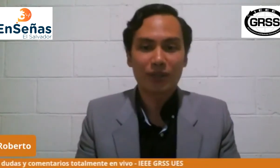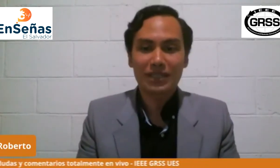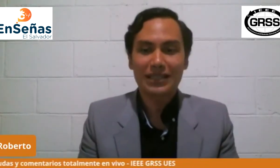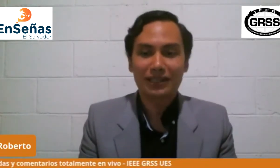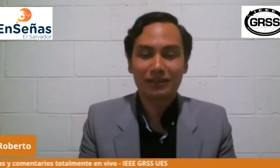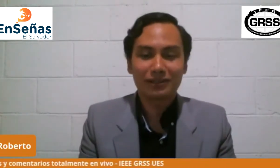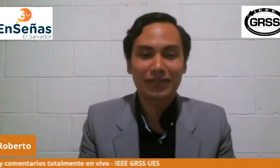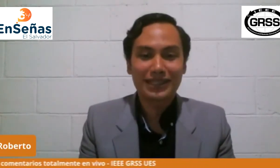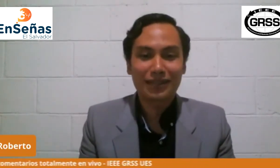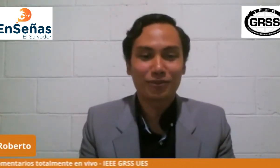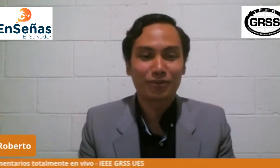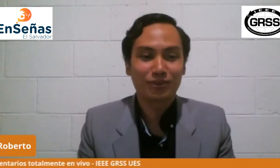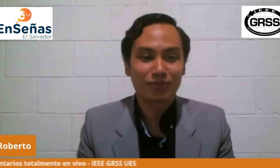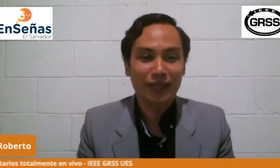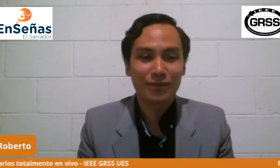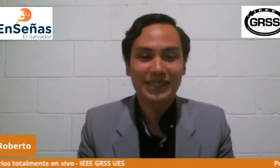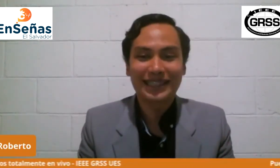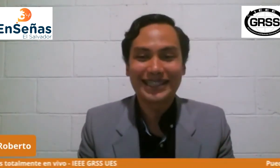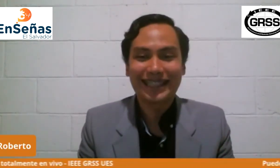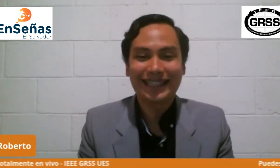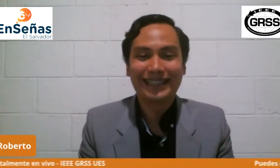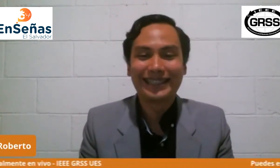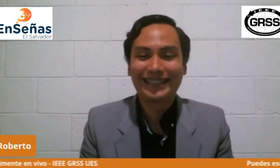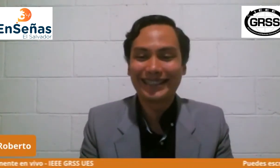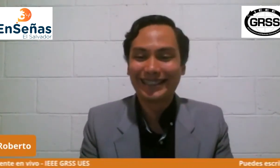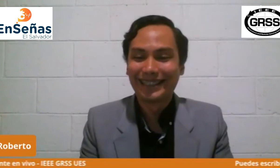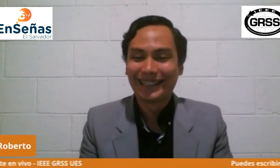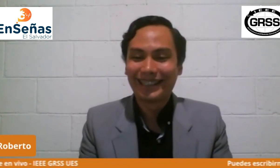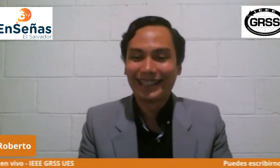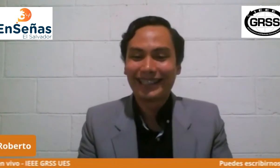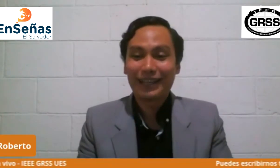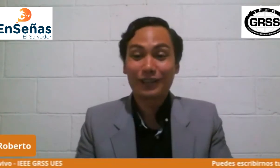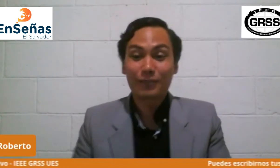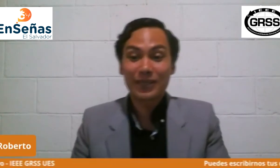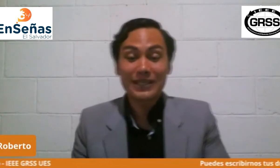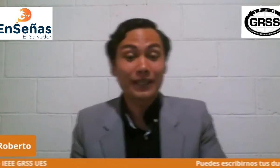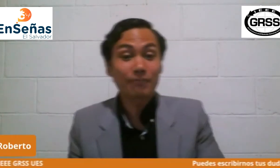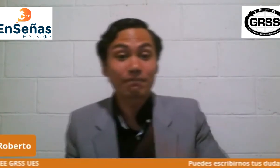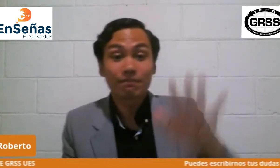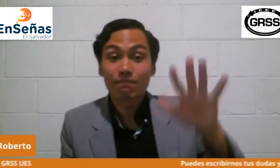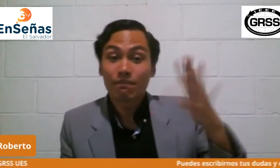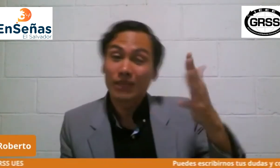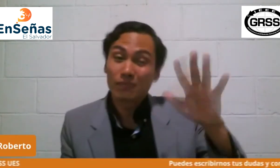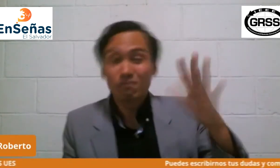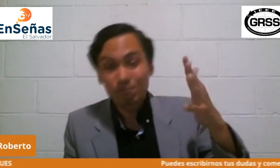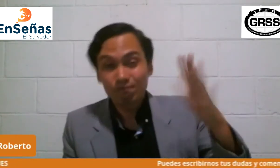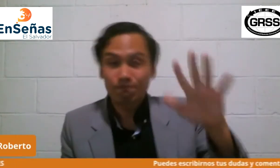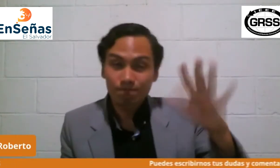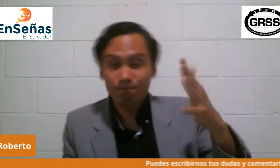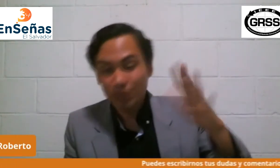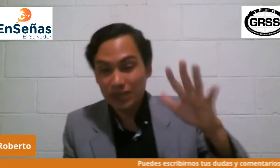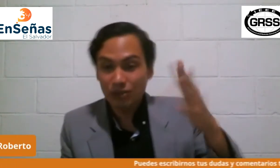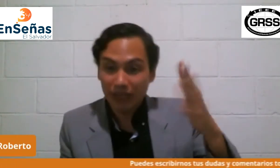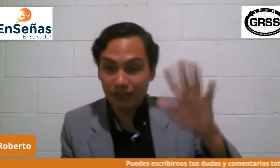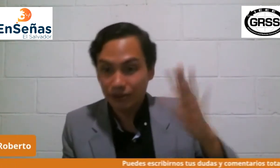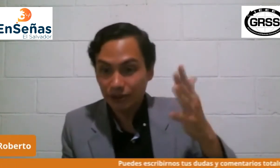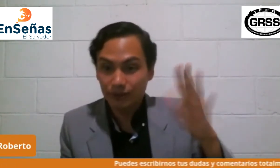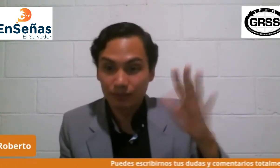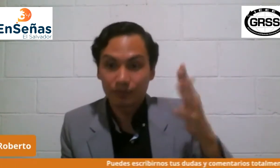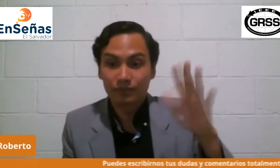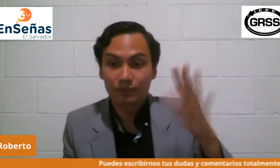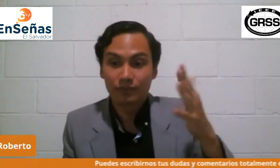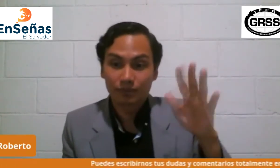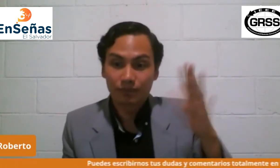Bueno, que espero que esa nunca sea como una respuesta tan seguida. La otra puede ser más o